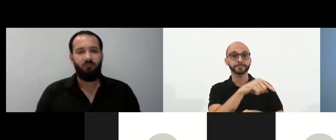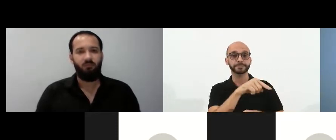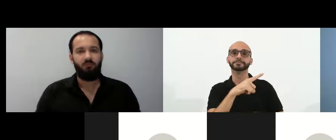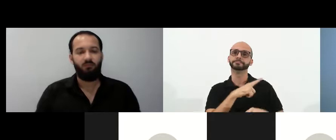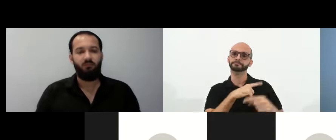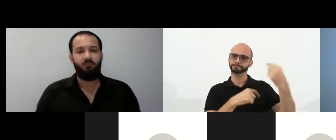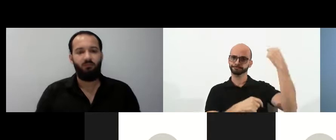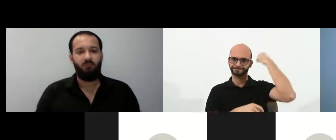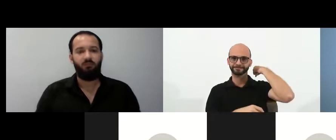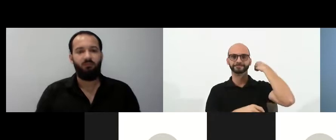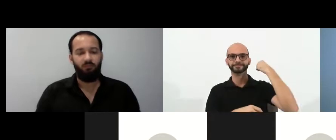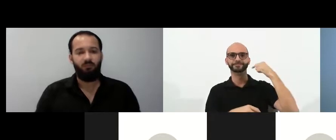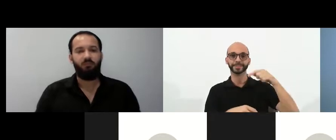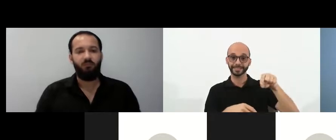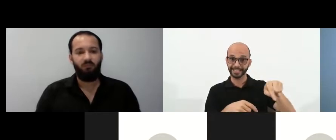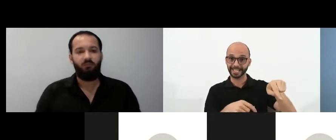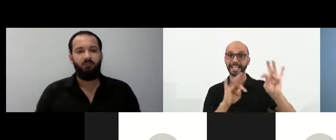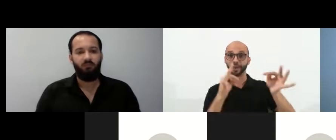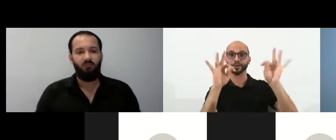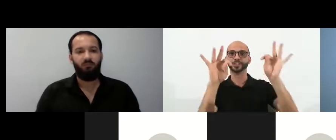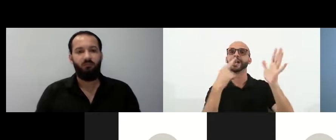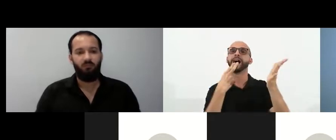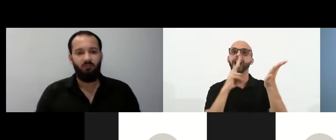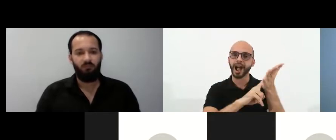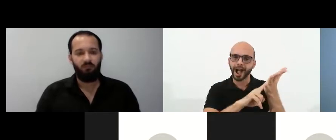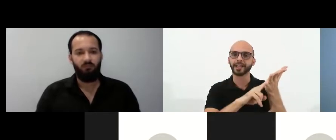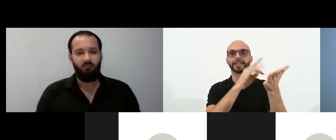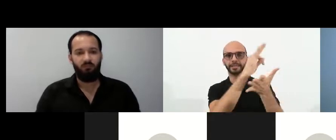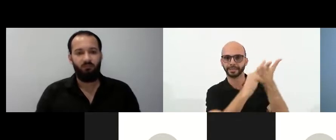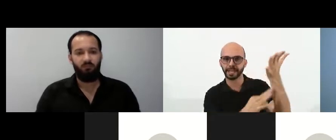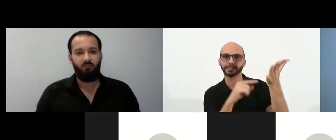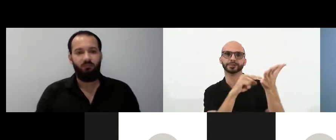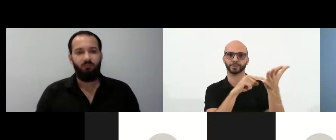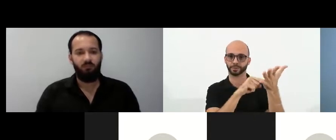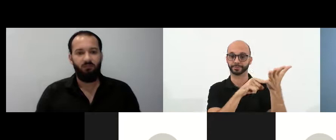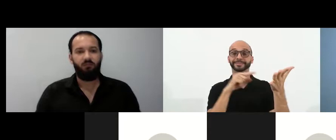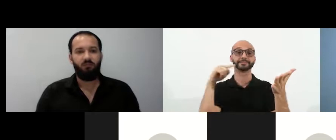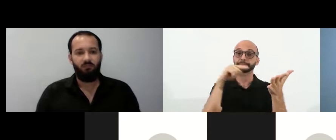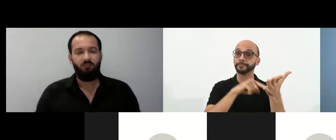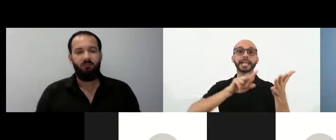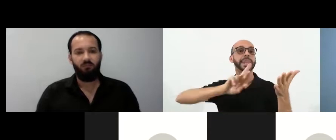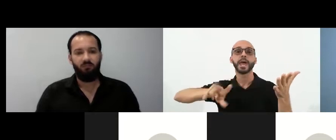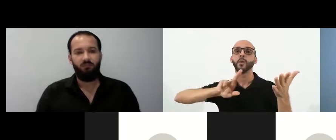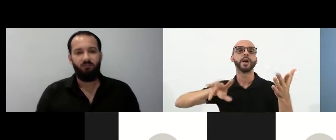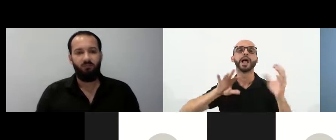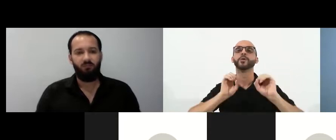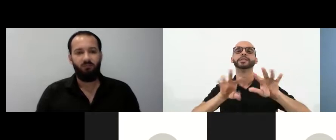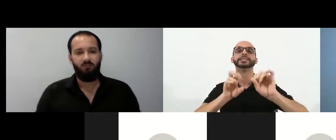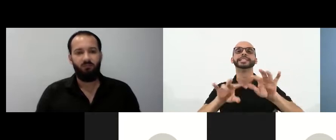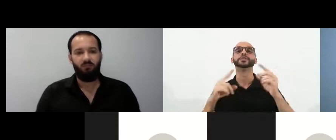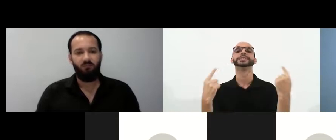foram tipos de ensino que também foram utilizados há muitos anos atrás. Também faz parte da tecnologia, são